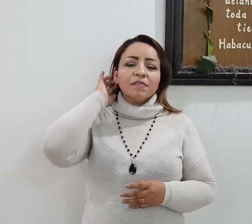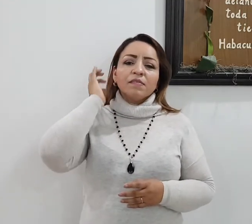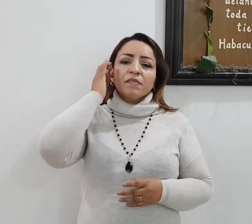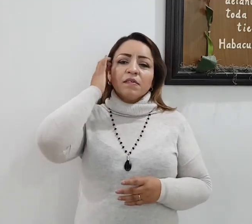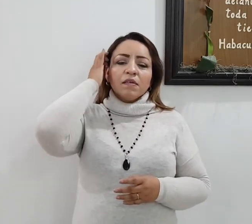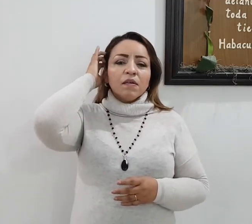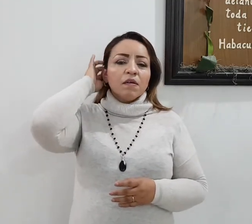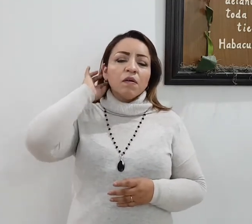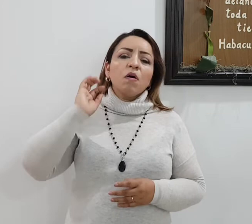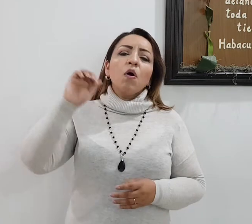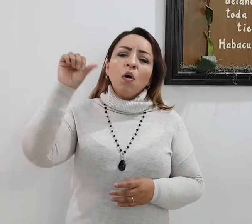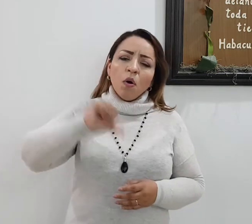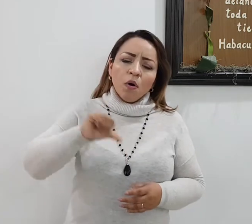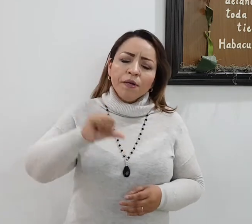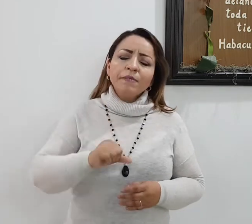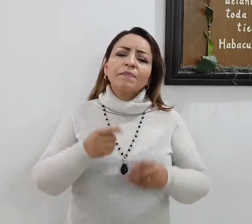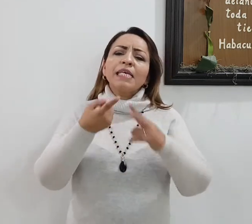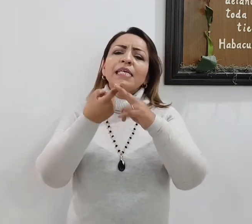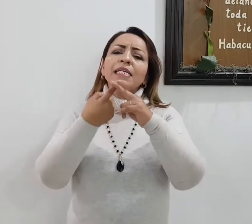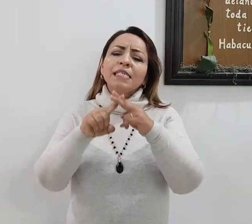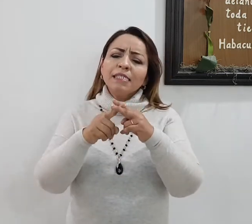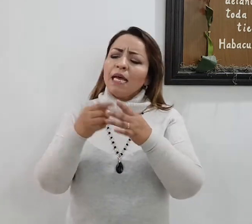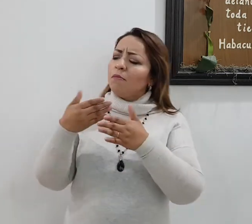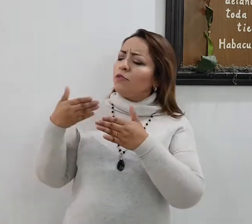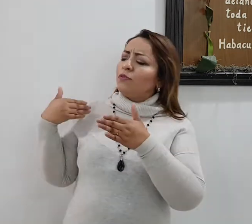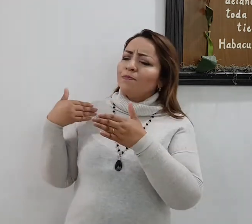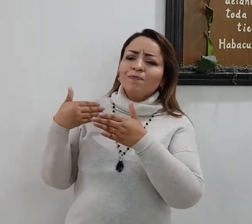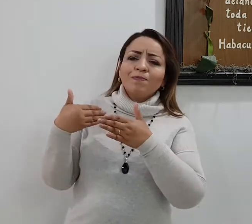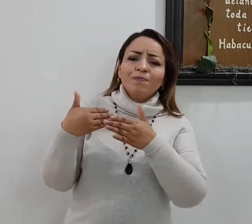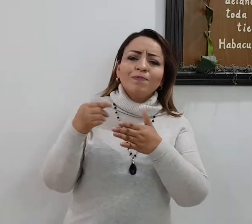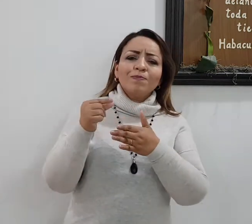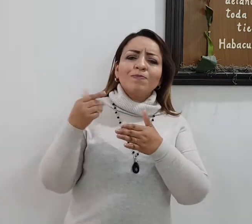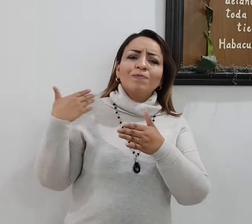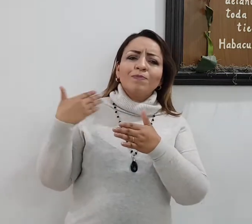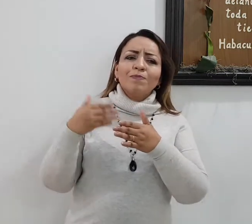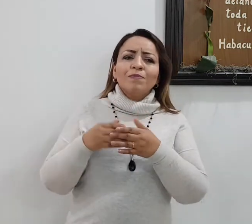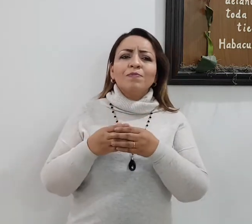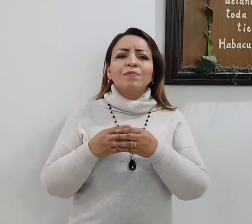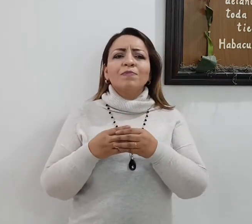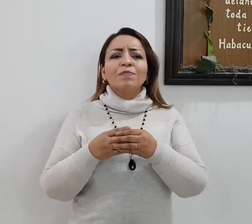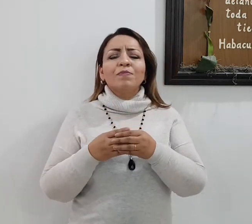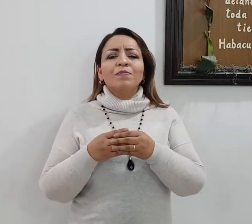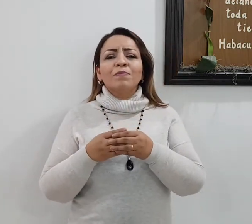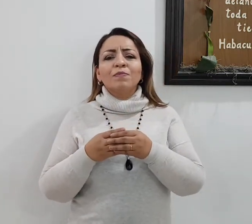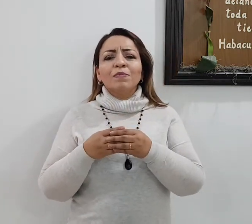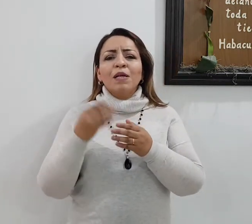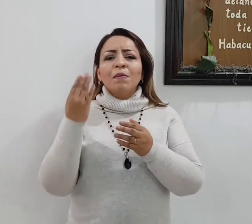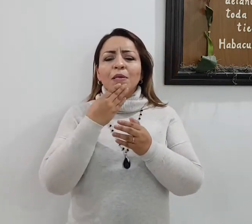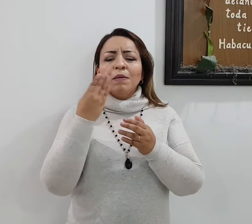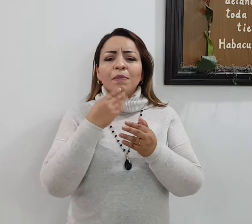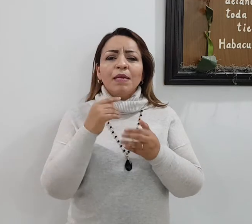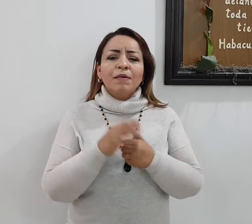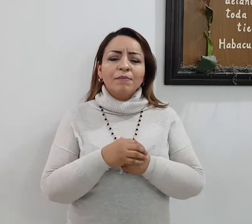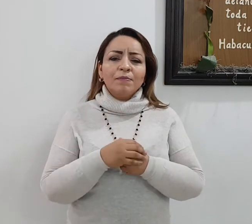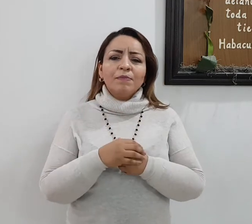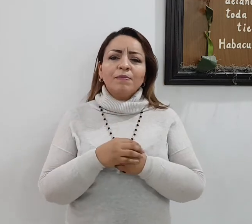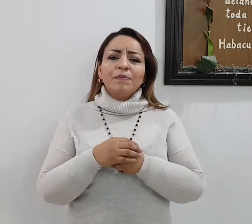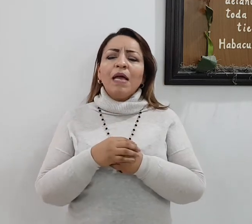2020, los que están por ahí en Facebook han de haber recibido, para los amantes de la lectura, un